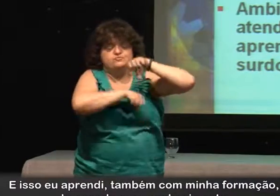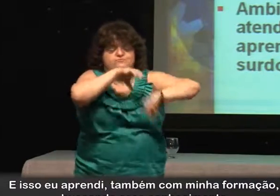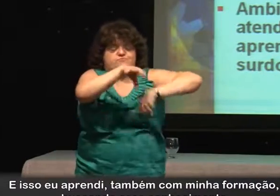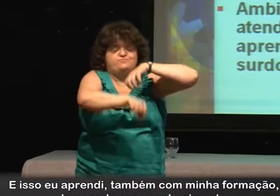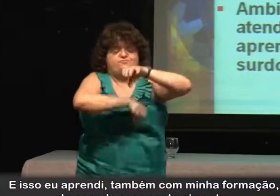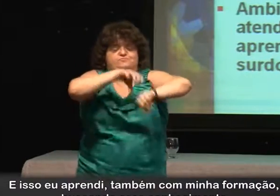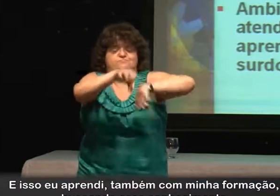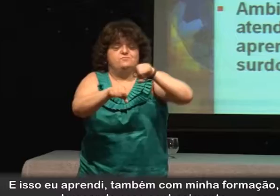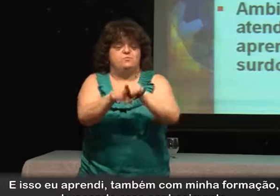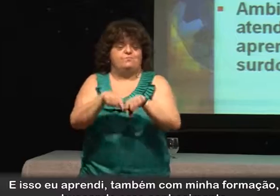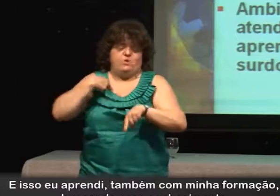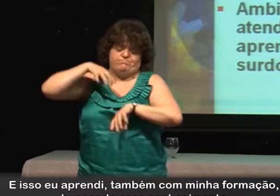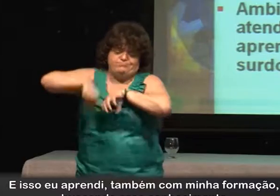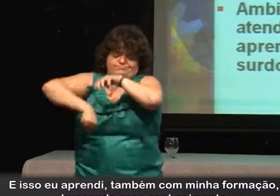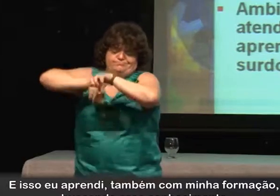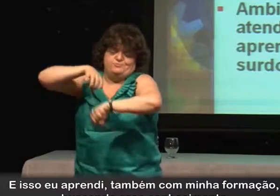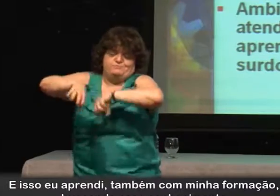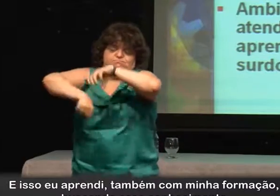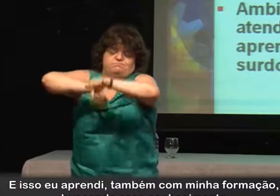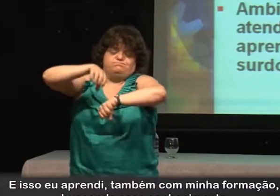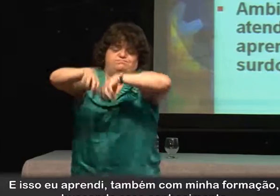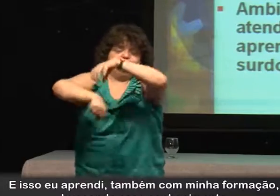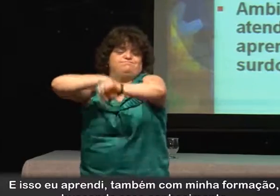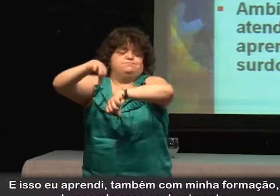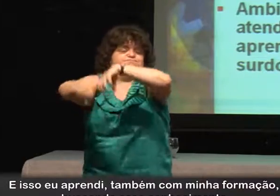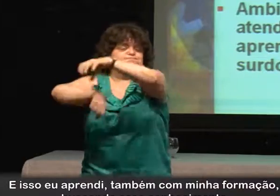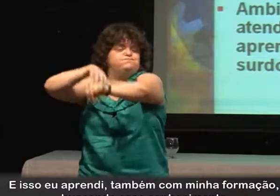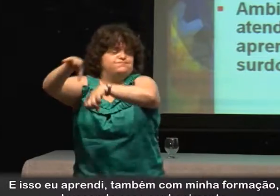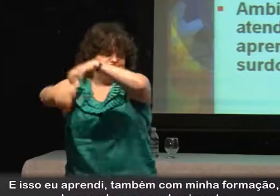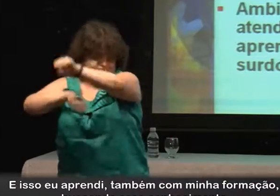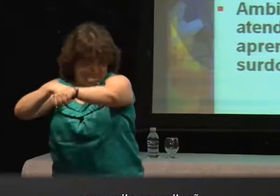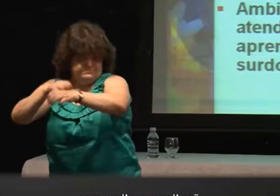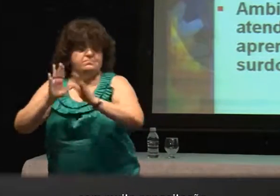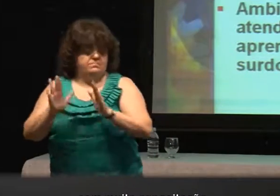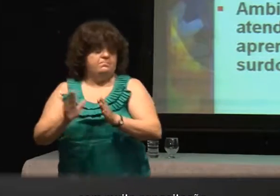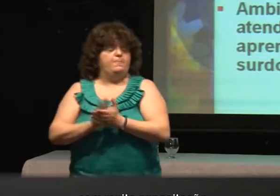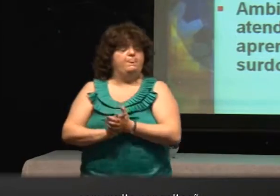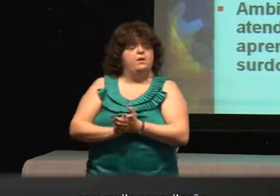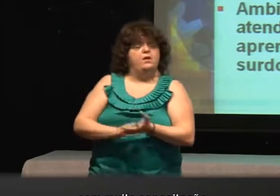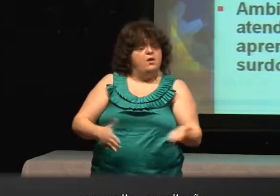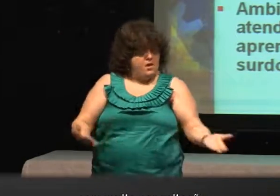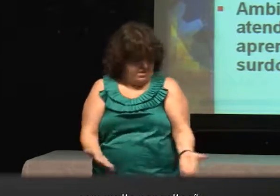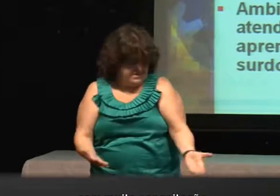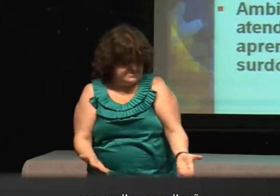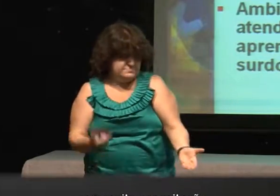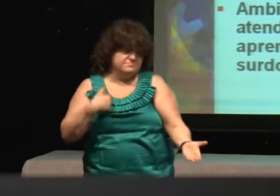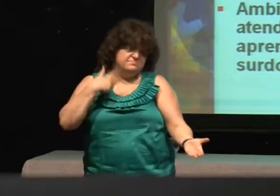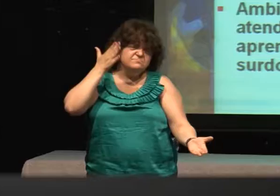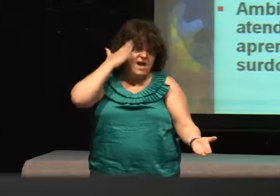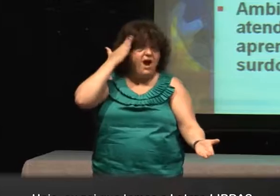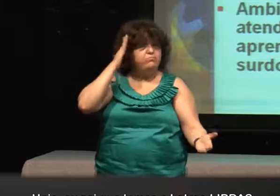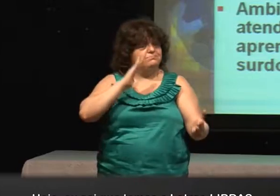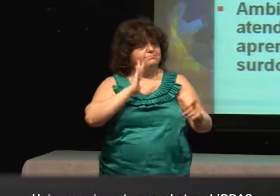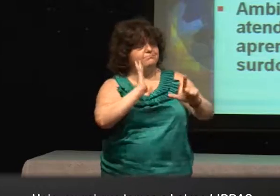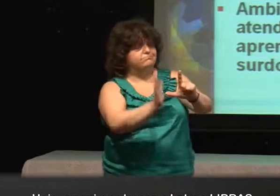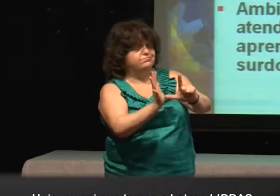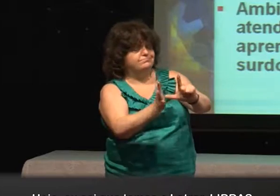com a minha formação, buscando esse conhecimento com muita capacitação. Hoje,